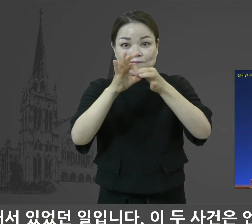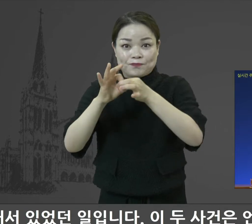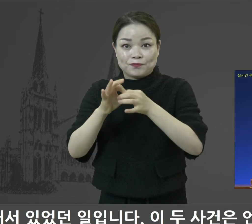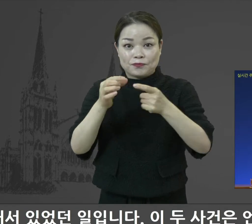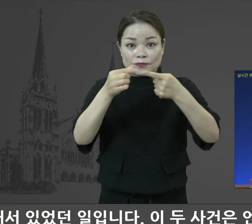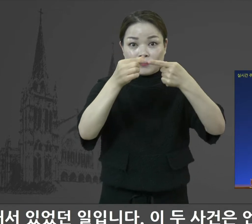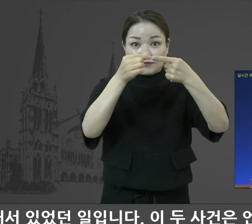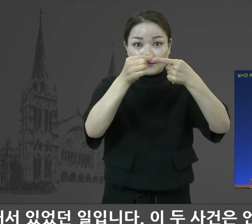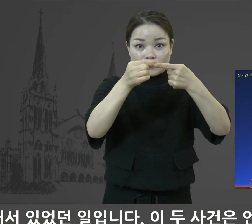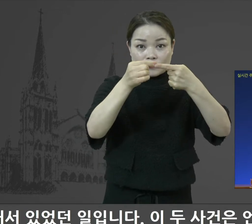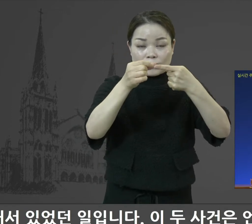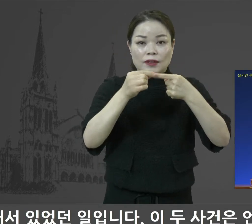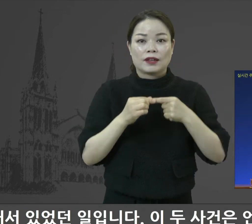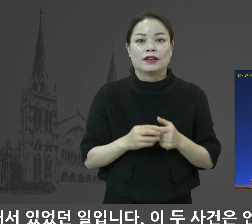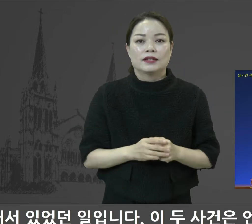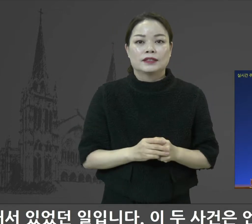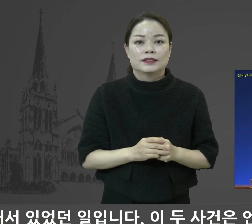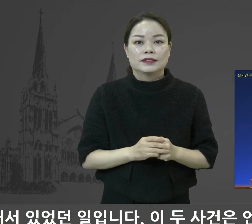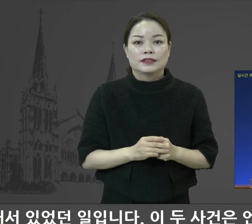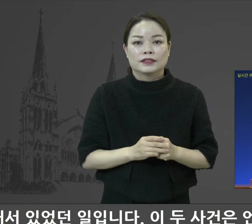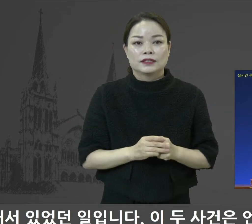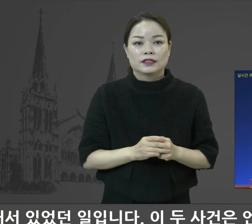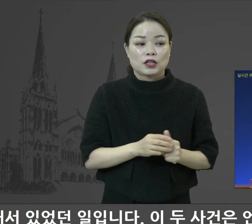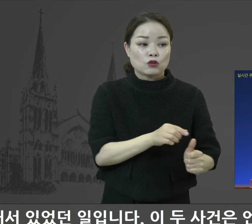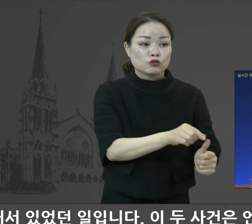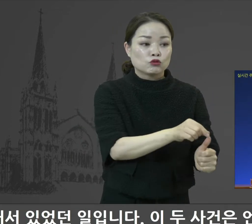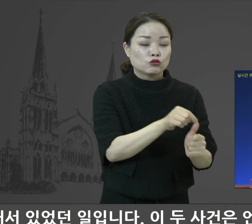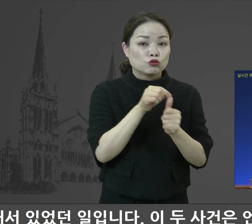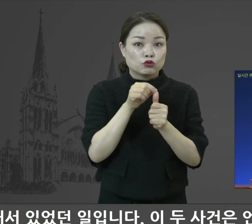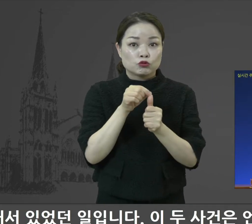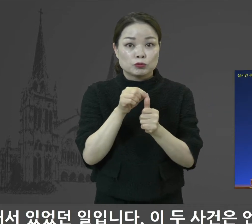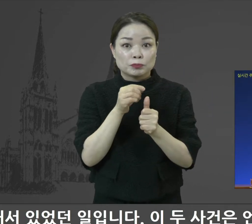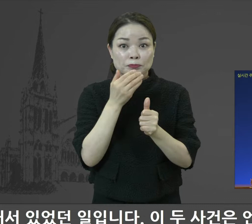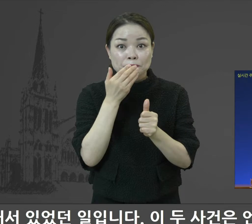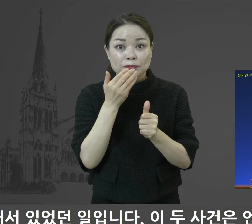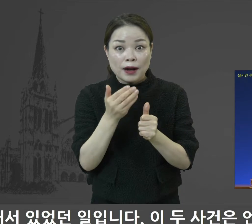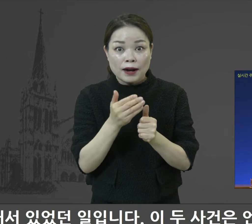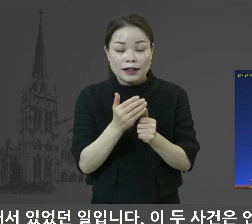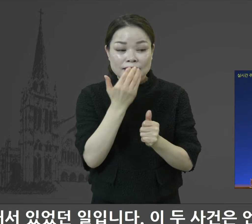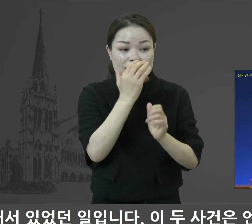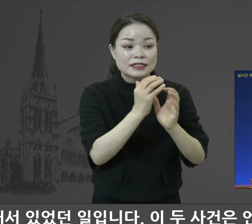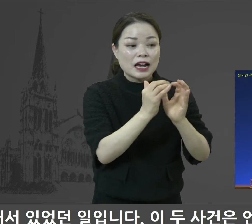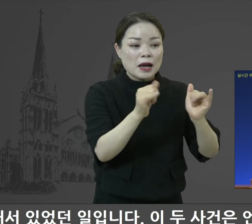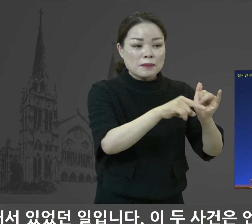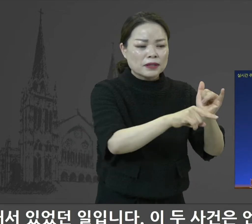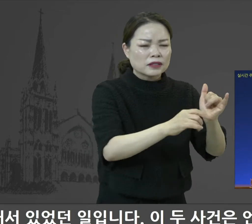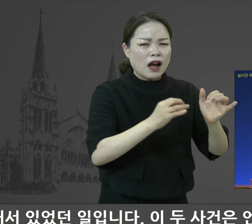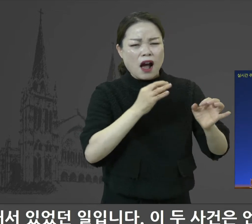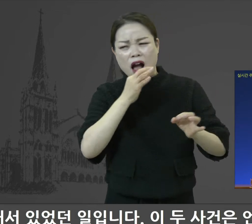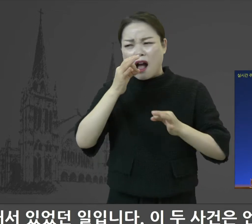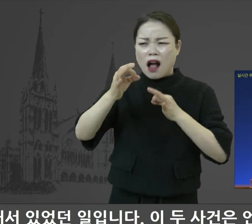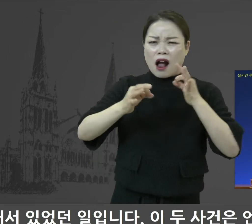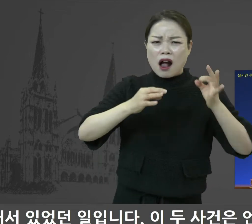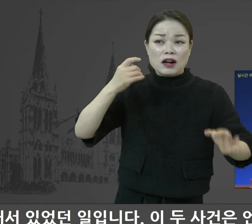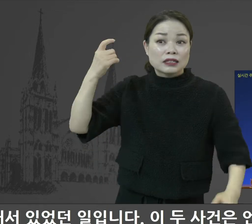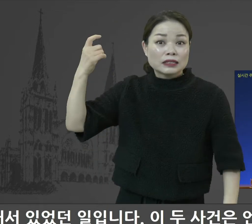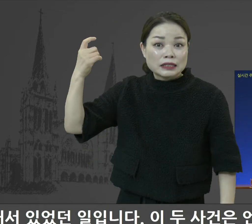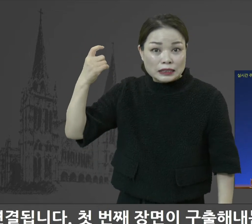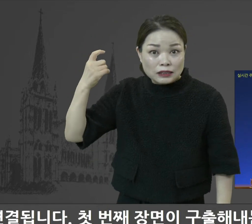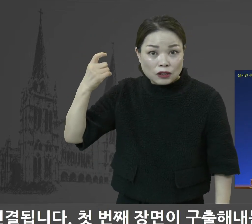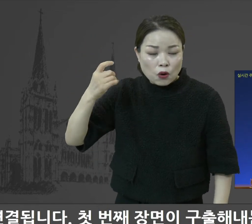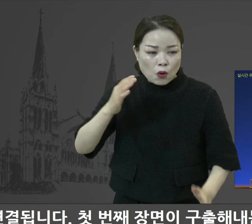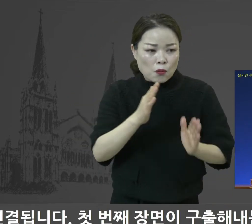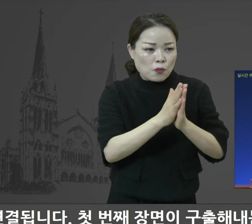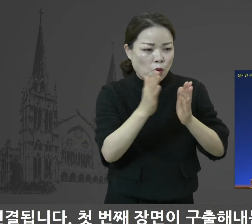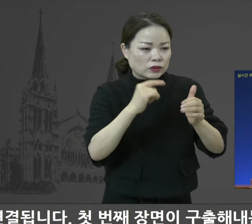첫 번째 장면이 구출해 놓는 것, 이스라엘 백성의 부르짖음 듣고